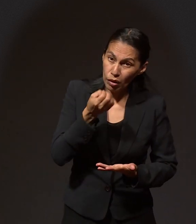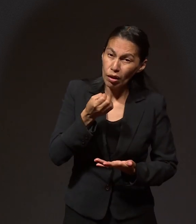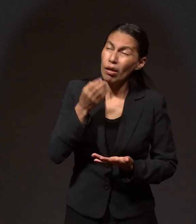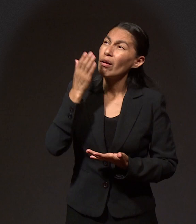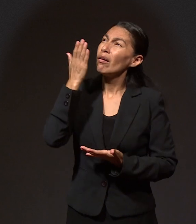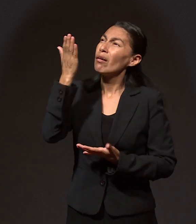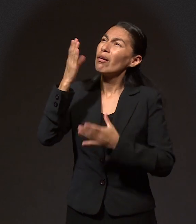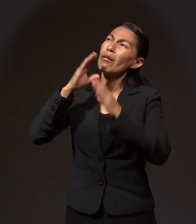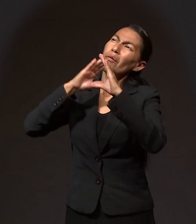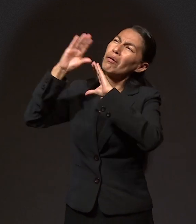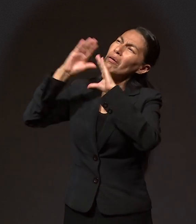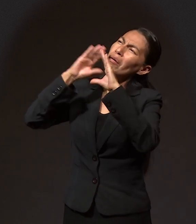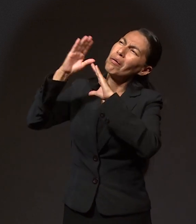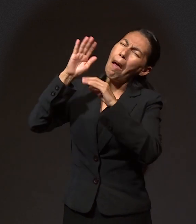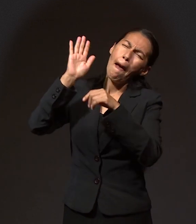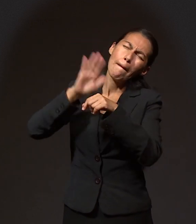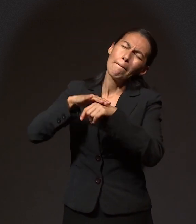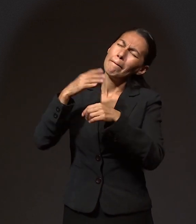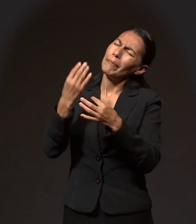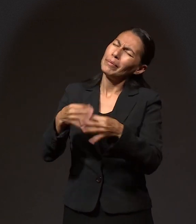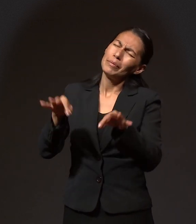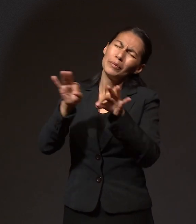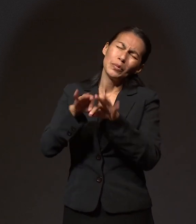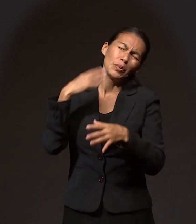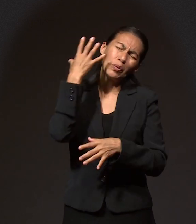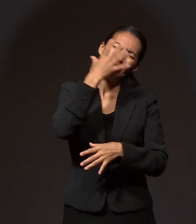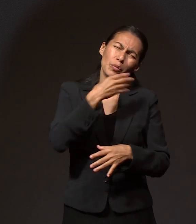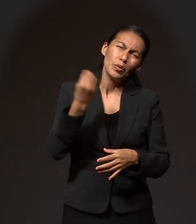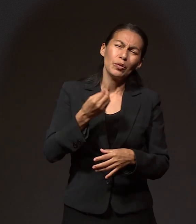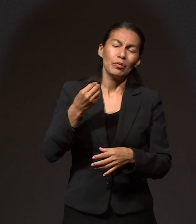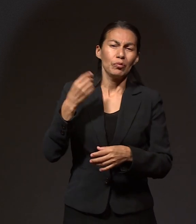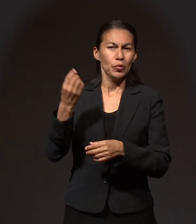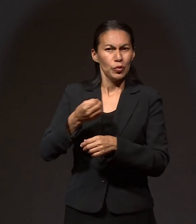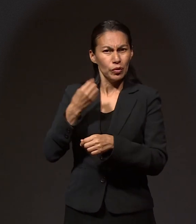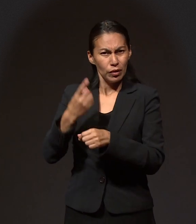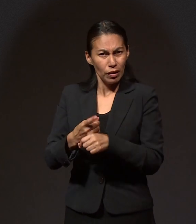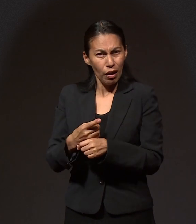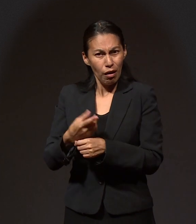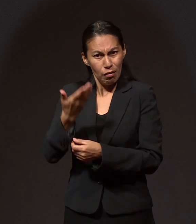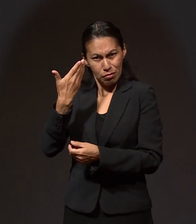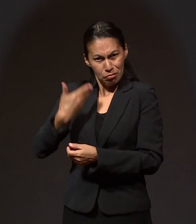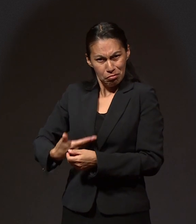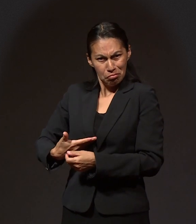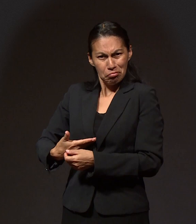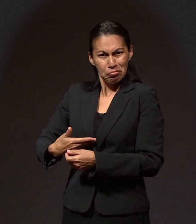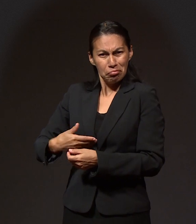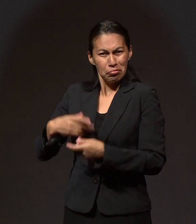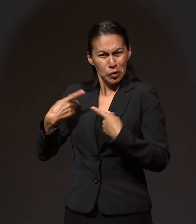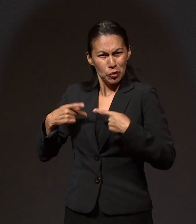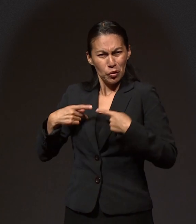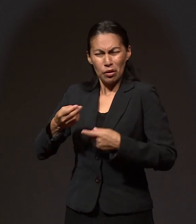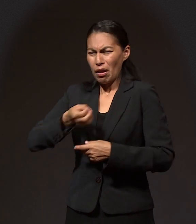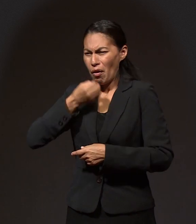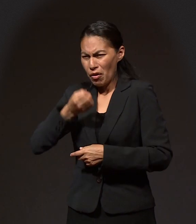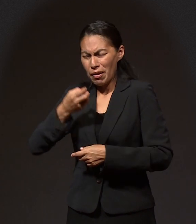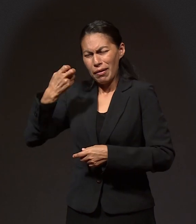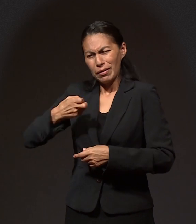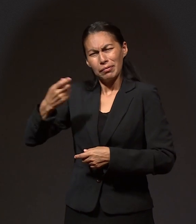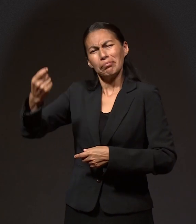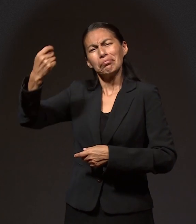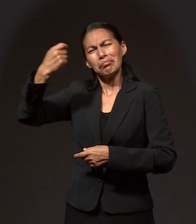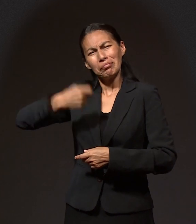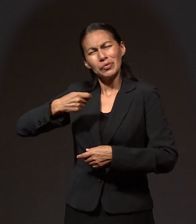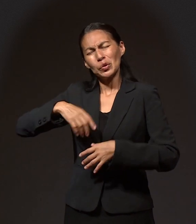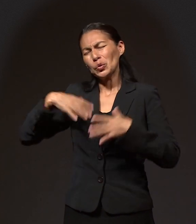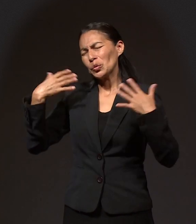comunicarnos con Dios es el mayor privilegio que tiene el ser humano. Yo creo que uno de los graves errores en la oración por